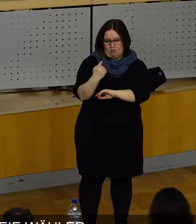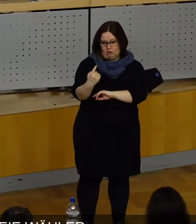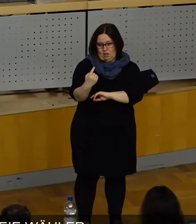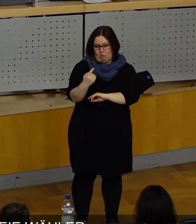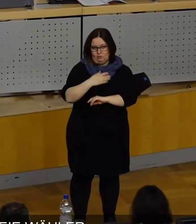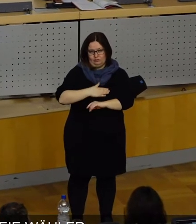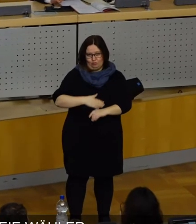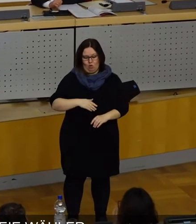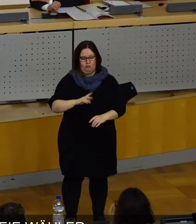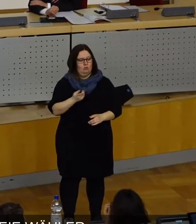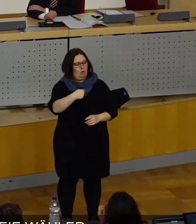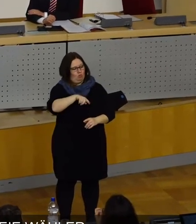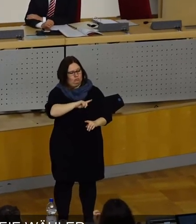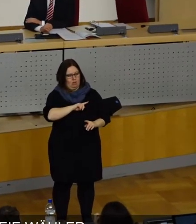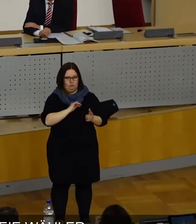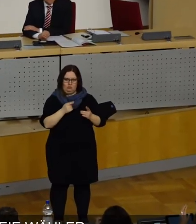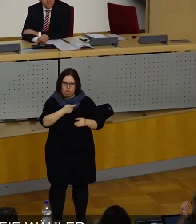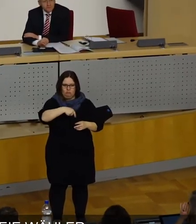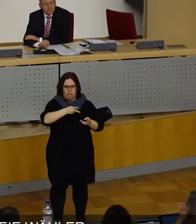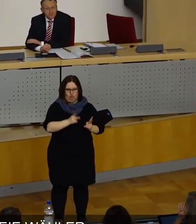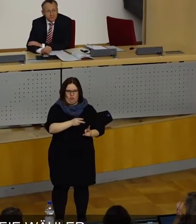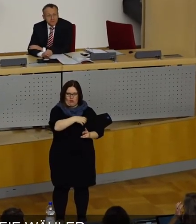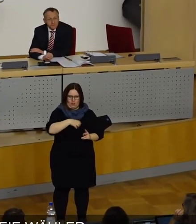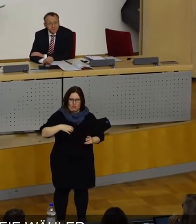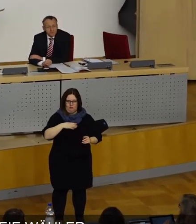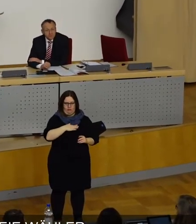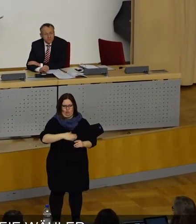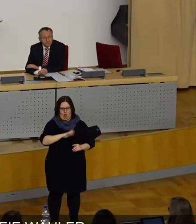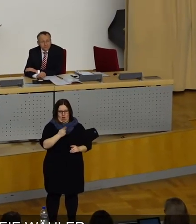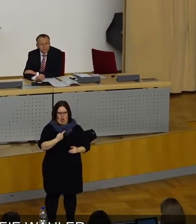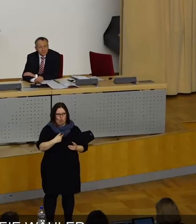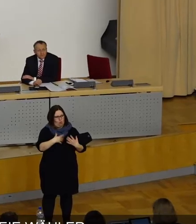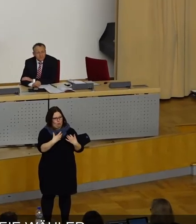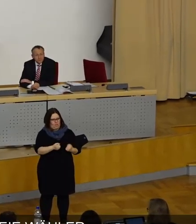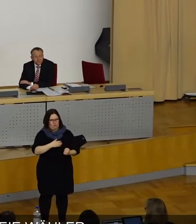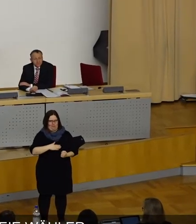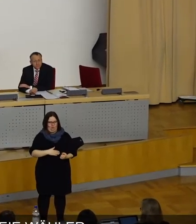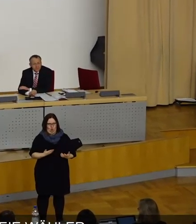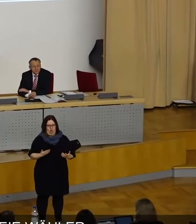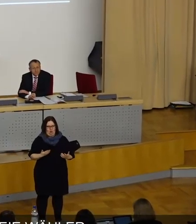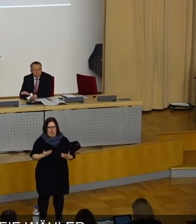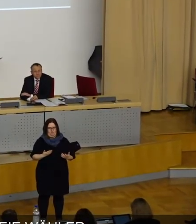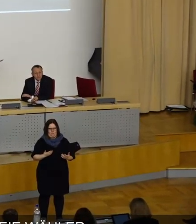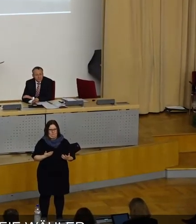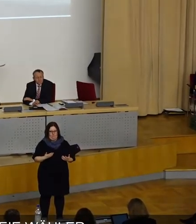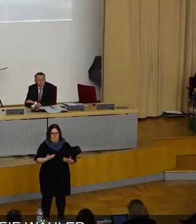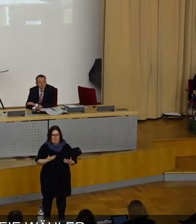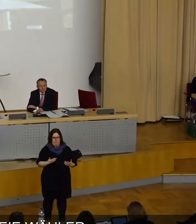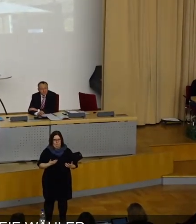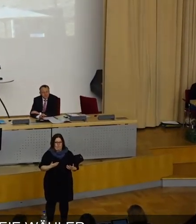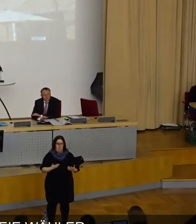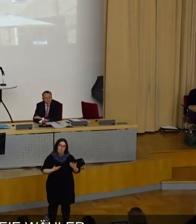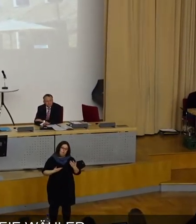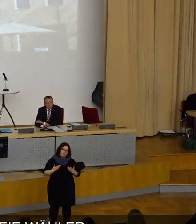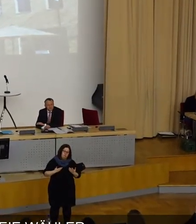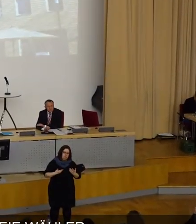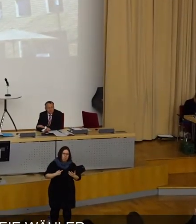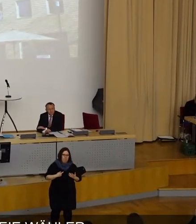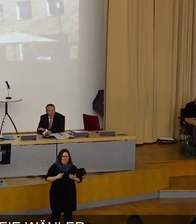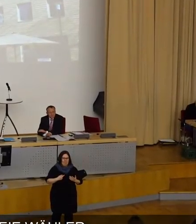Entwurf wohlfühlt, sondern später auch die Dresdner und später auch die Gäste. Denn wir dürfen, manchmal auch